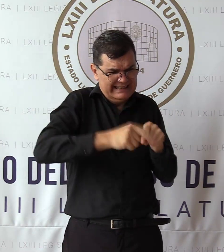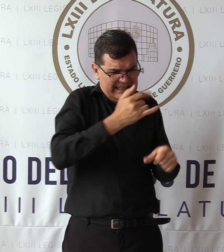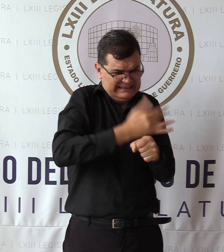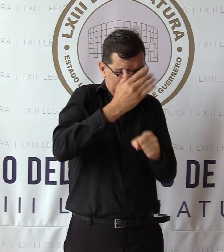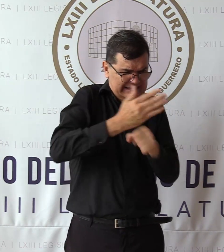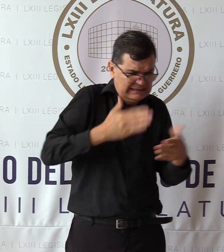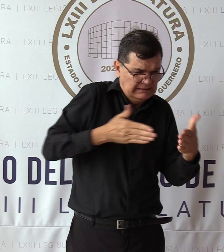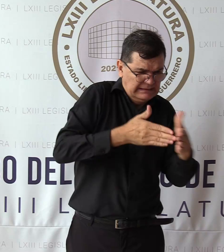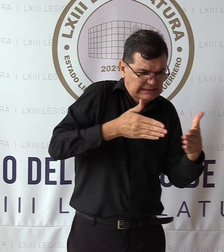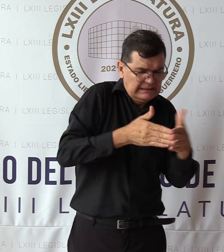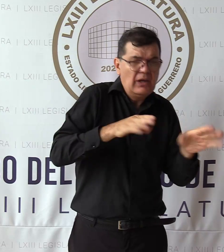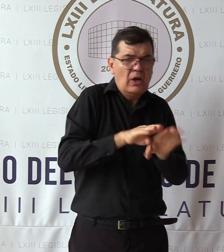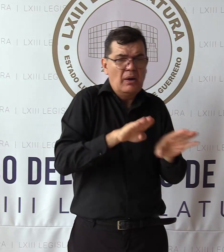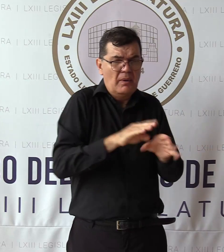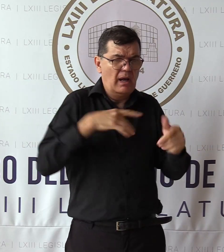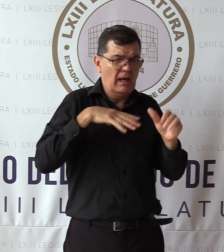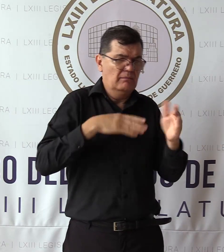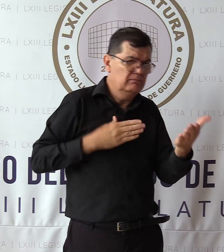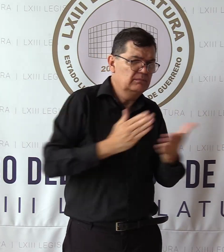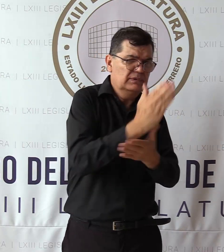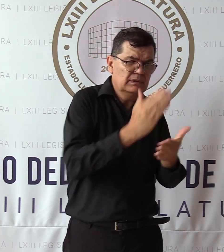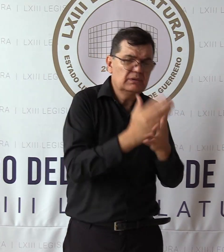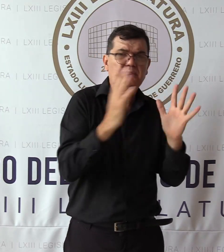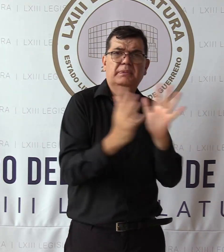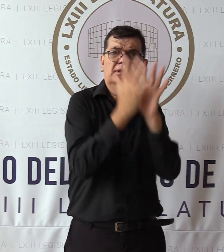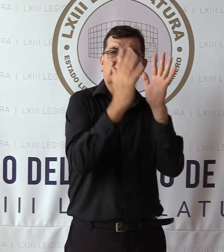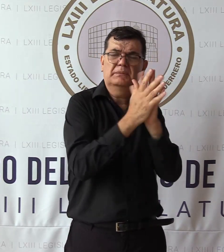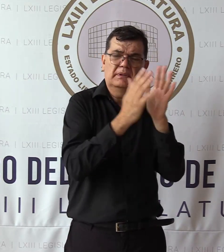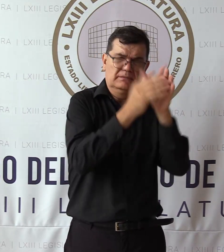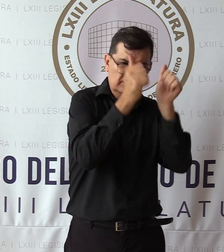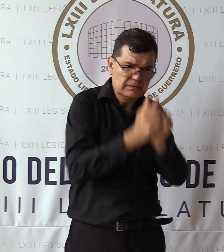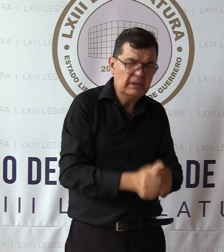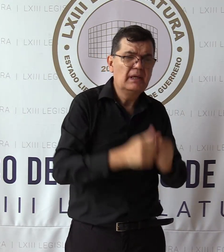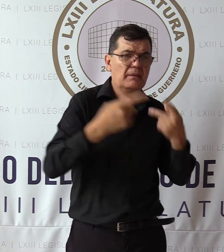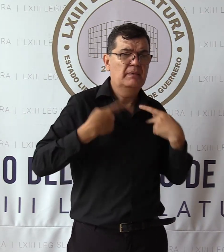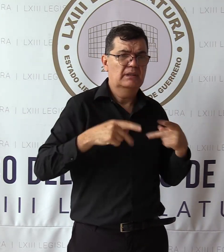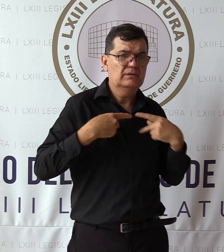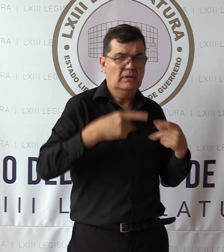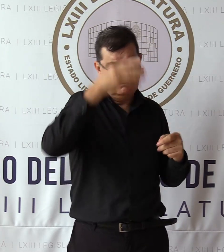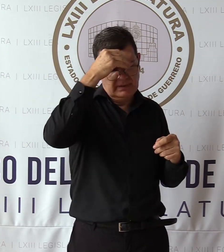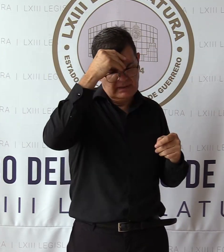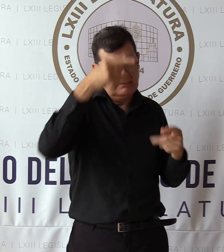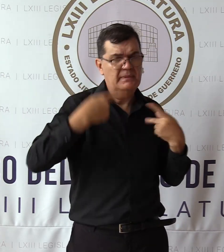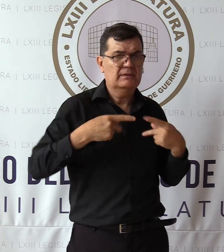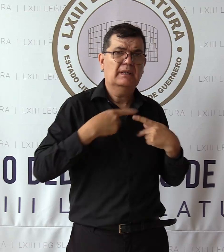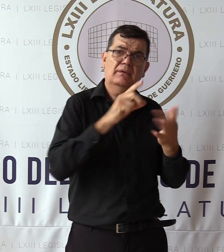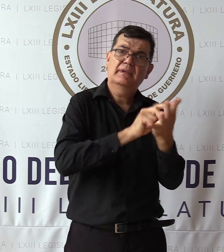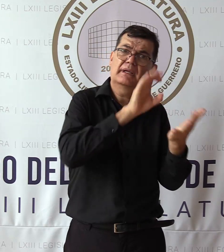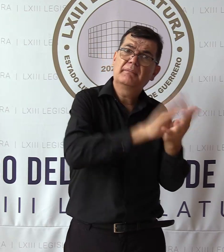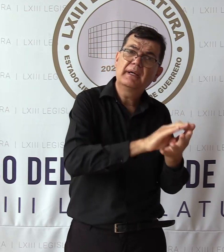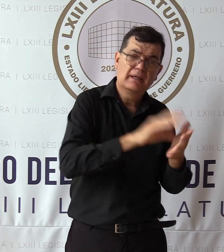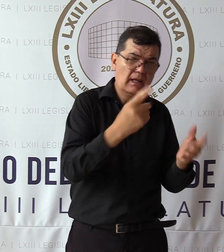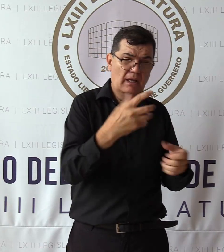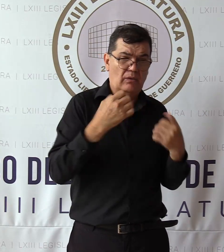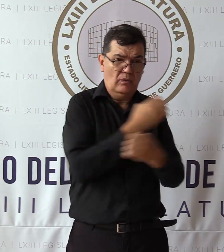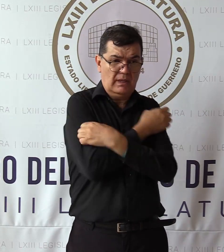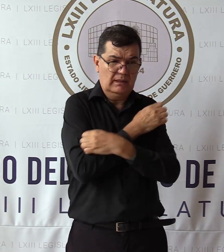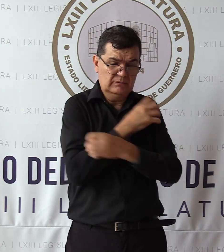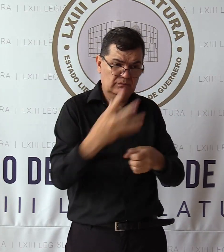acceso, permanencia, participación y aprendizaje de las personas con discapacidad. La educación inclusiva se basa en la adaptación